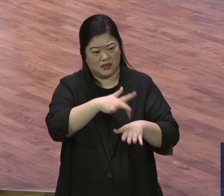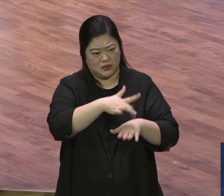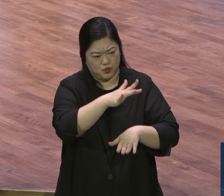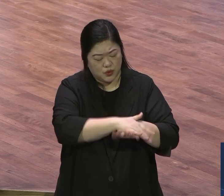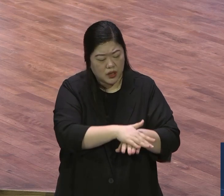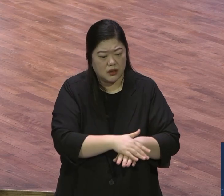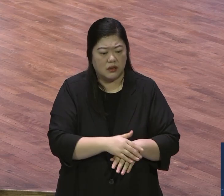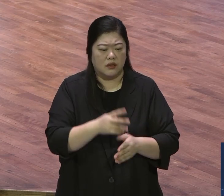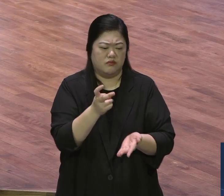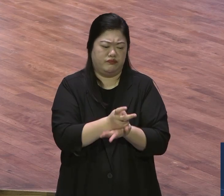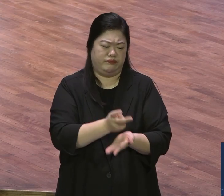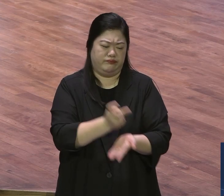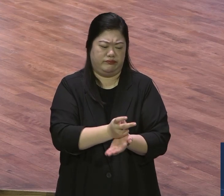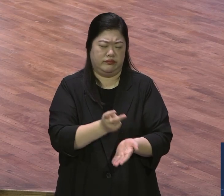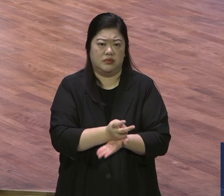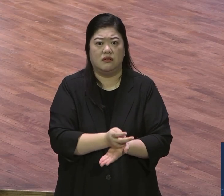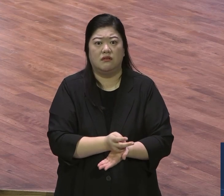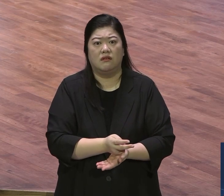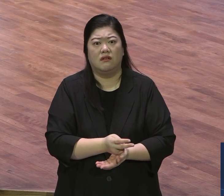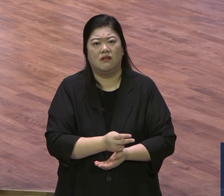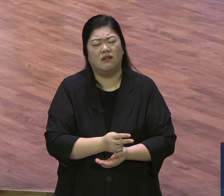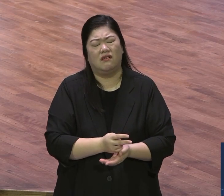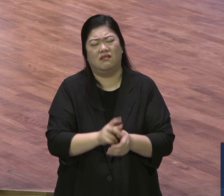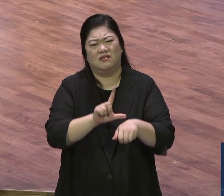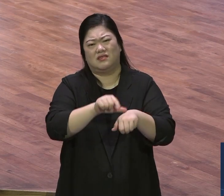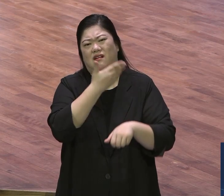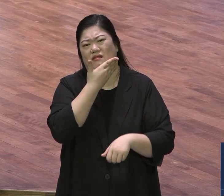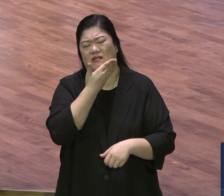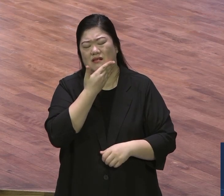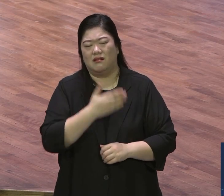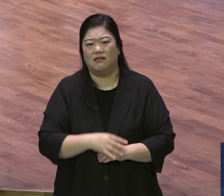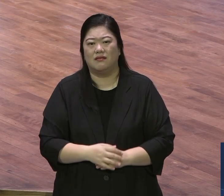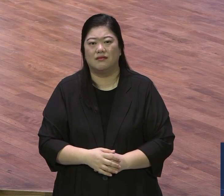보금 받았는데도 입으로는 예수가 걸리도록 하는데도